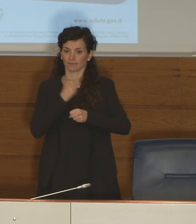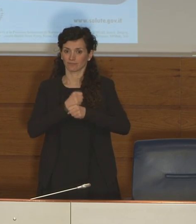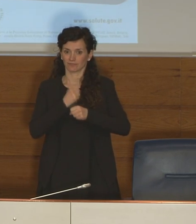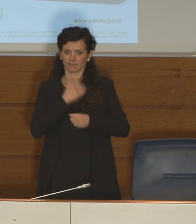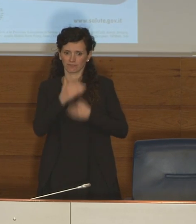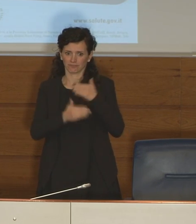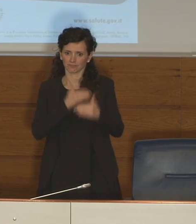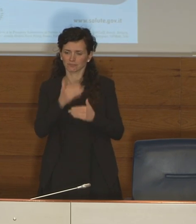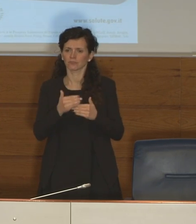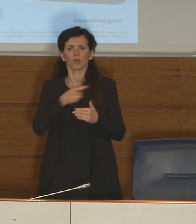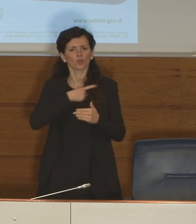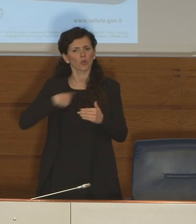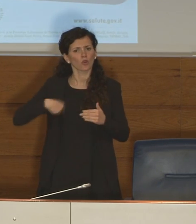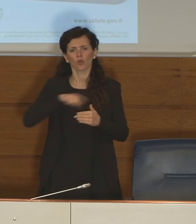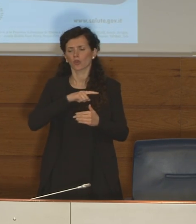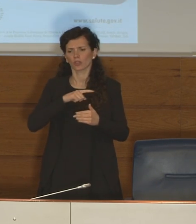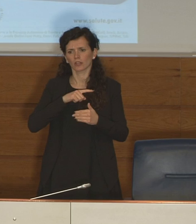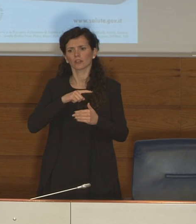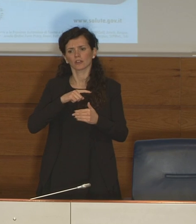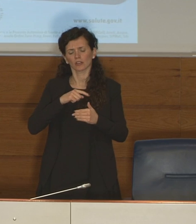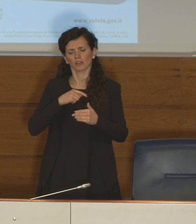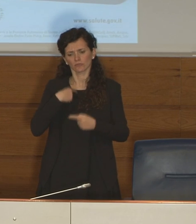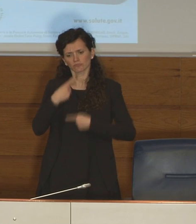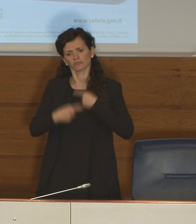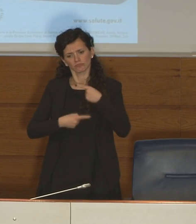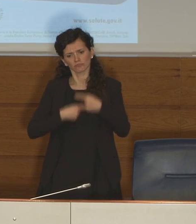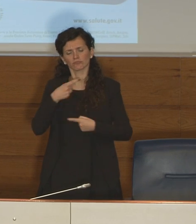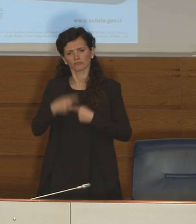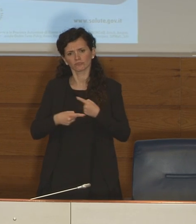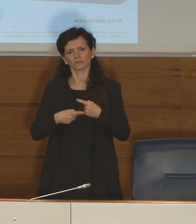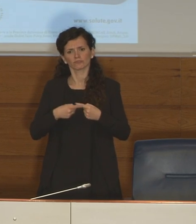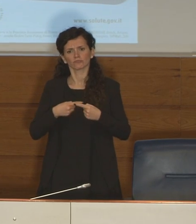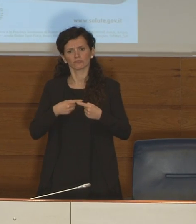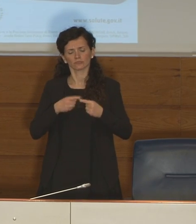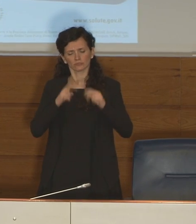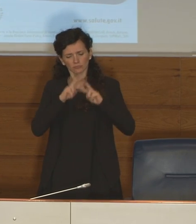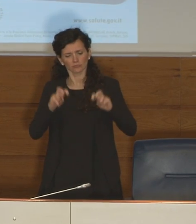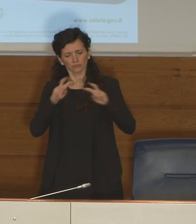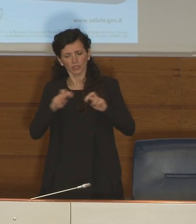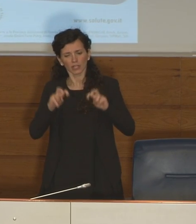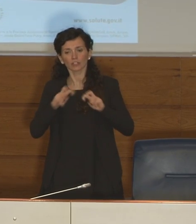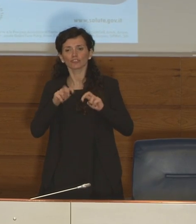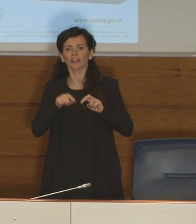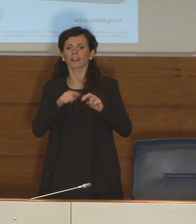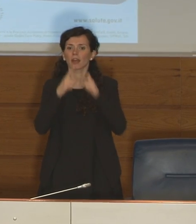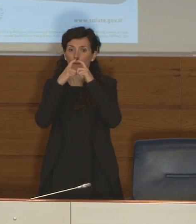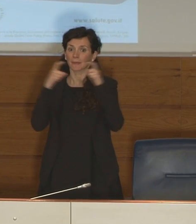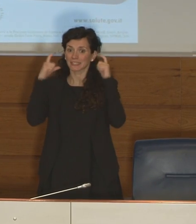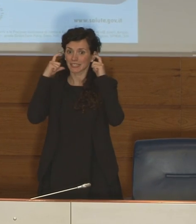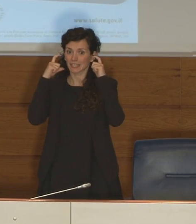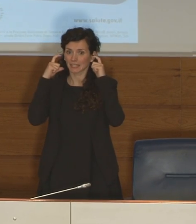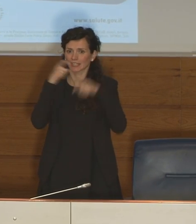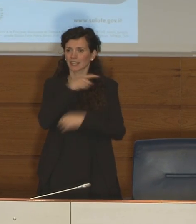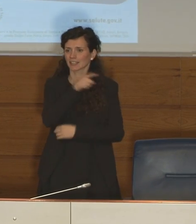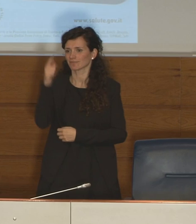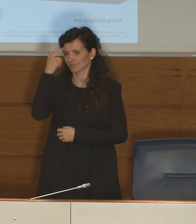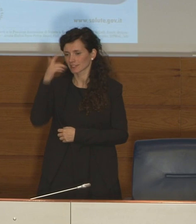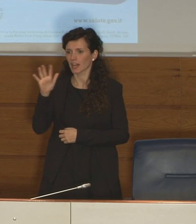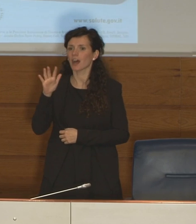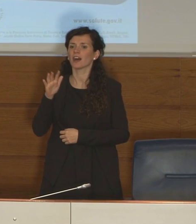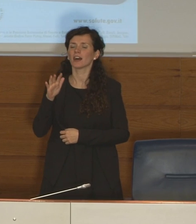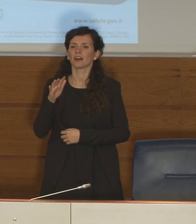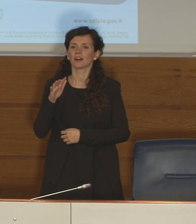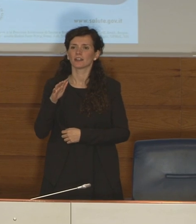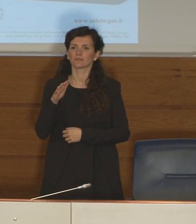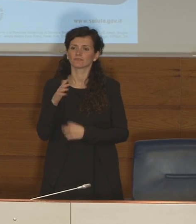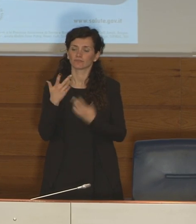particolar modo per la ricerca delle delle mascherine sapete che da più parti è stata avanzata